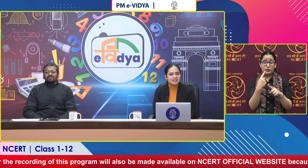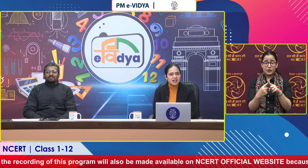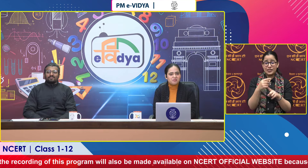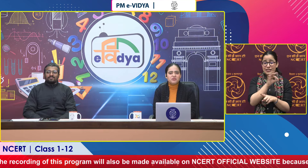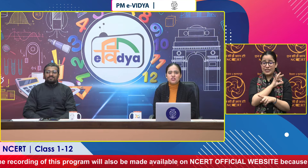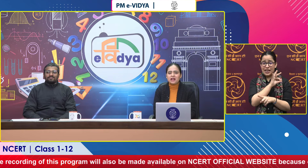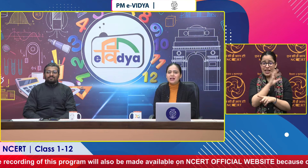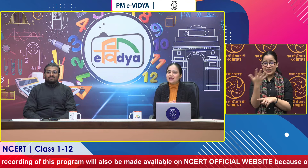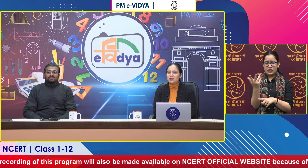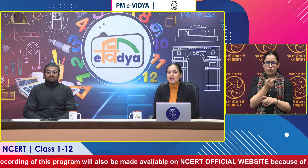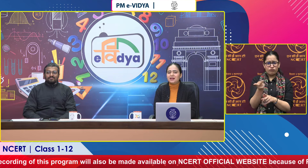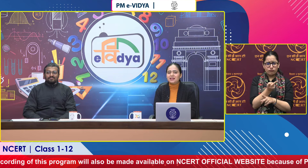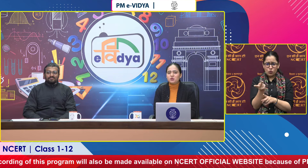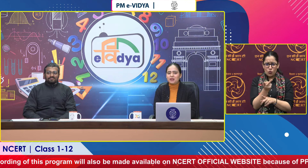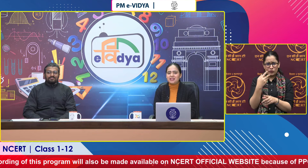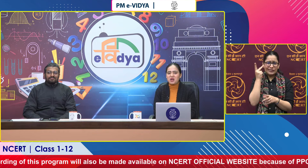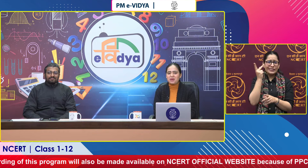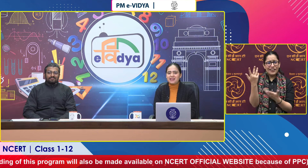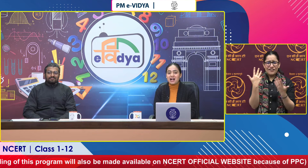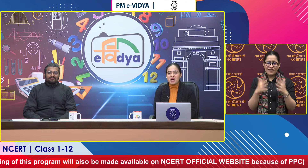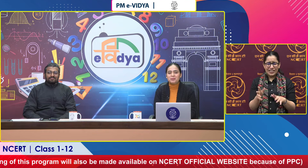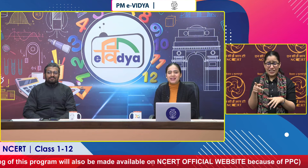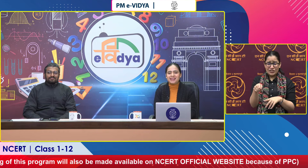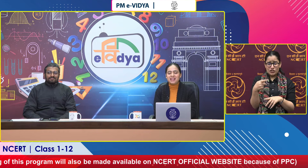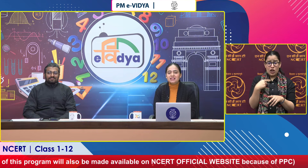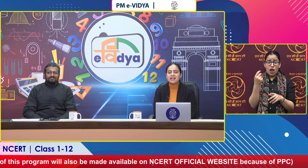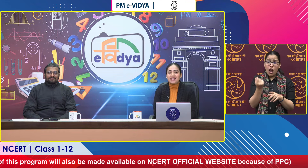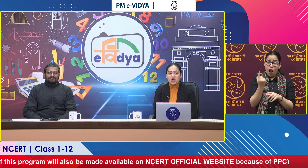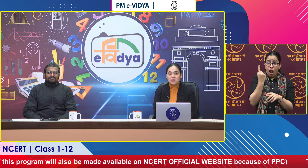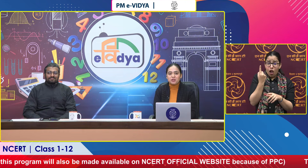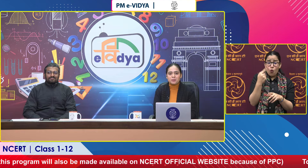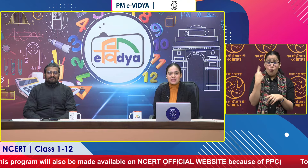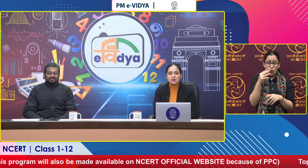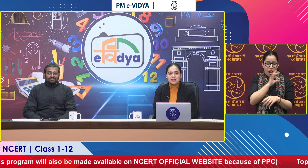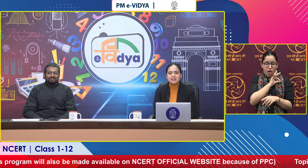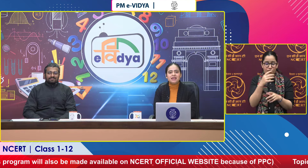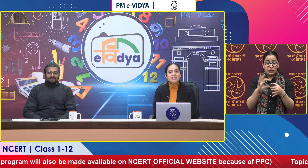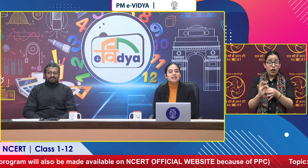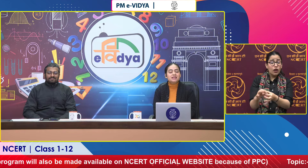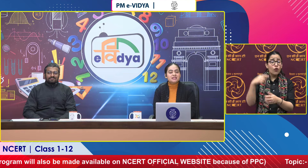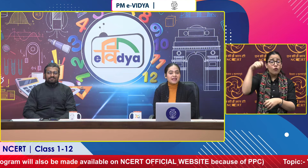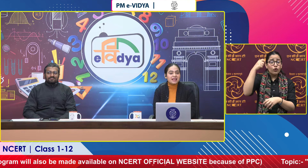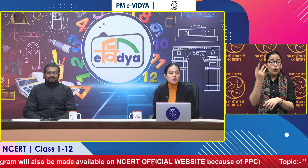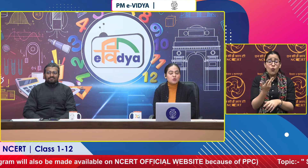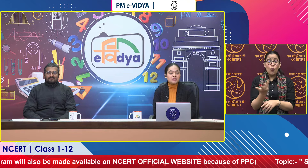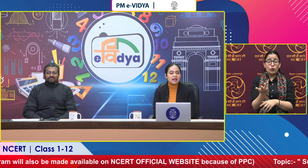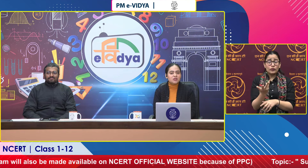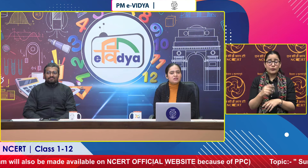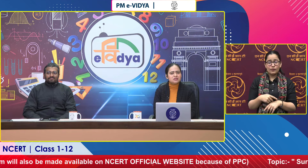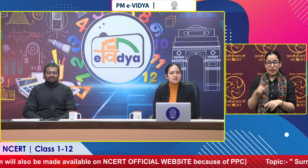सा था? जी हाँ, ये तो एक तरह की ट्रिक थी हमारी आपके लिए, ताकि आप भी तो पहचान सके कि साइन लैंग्वेज में लाइक्स और